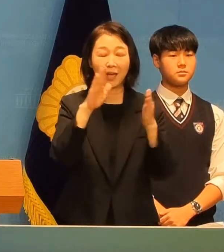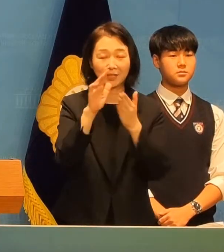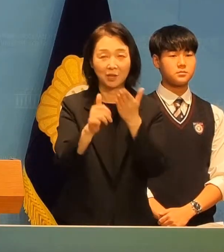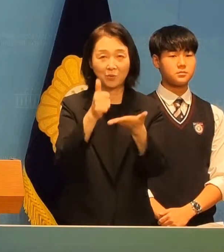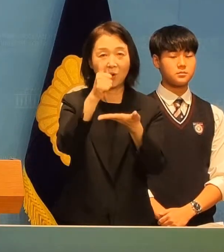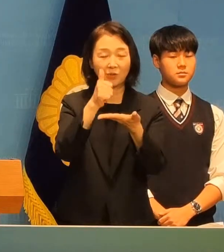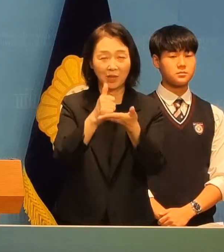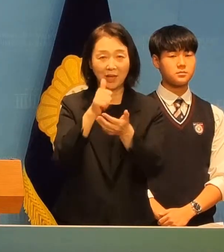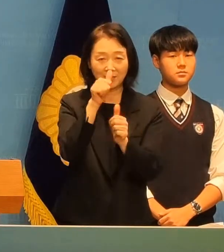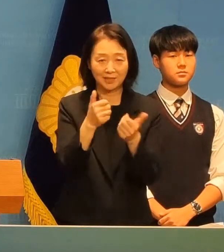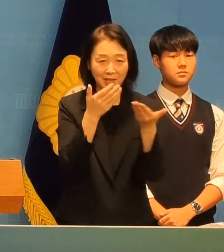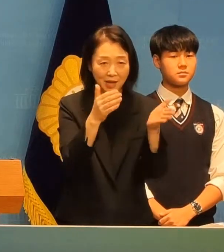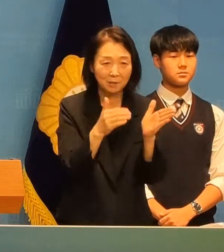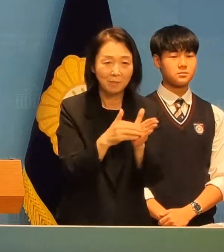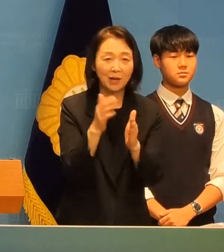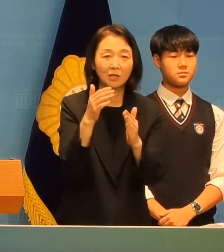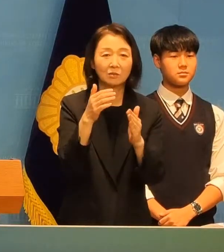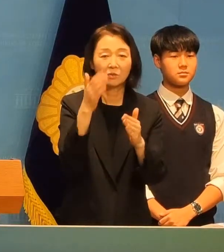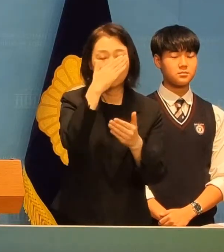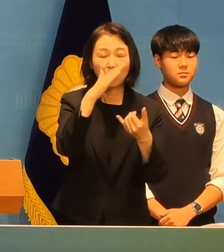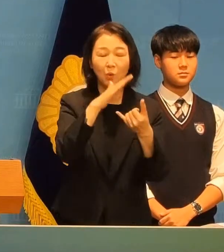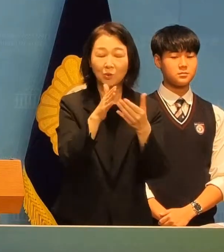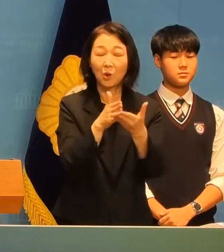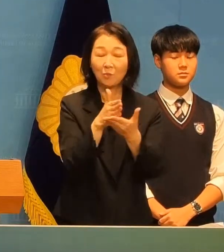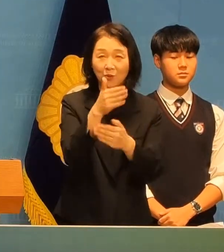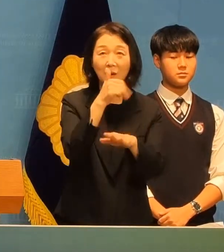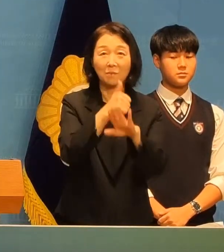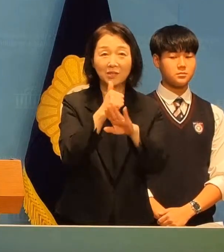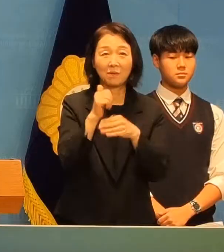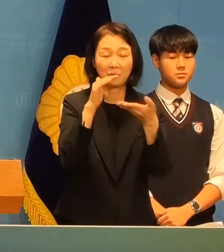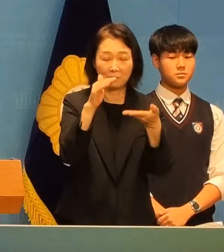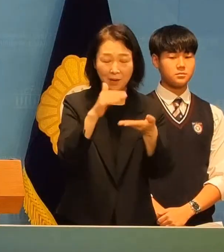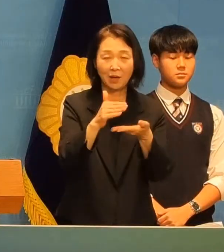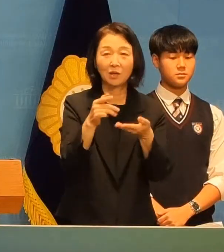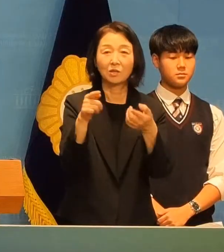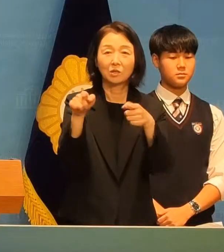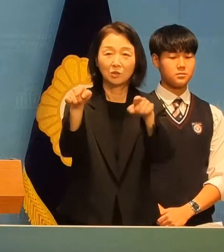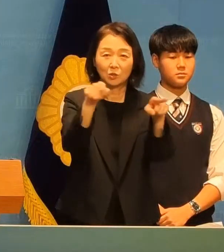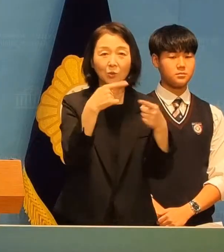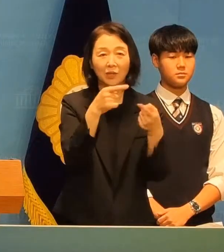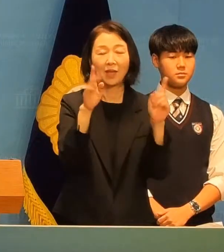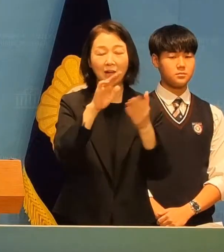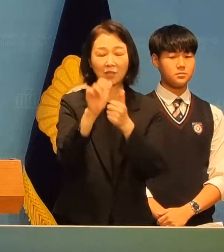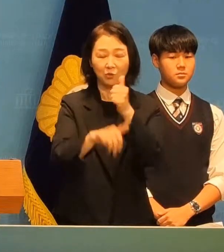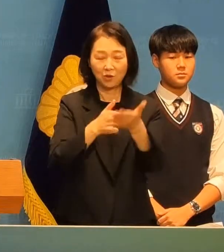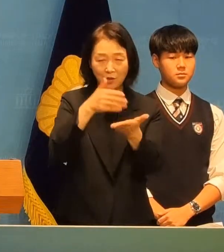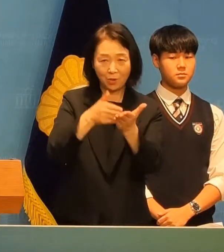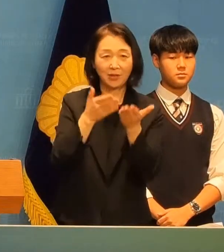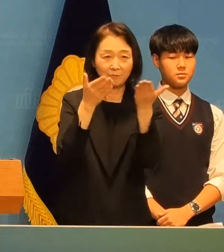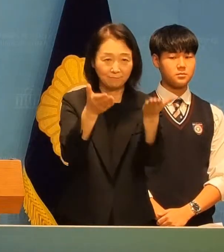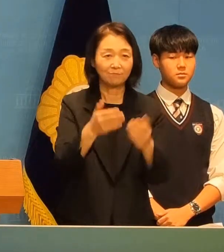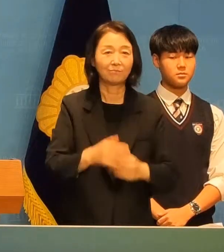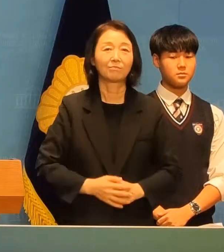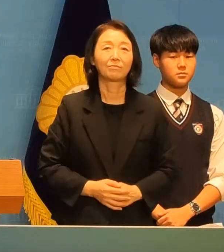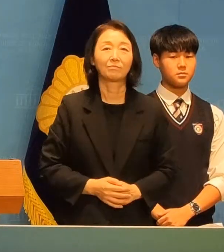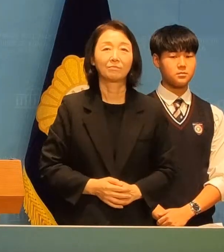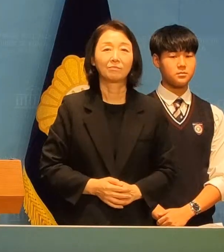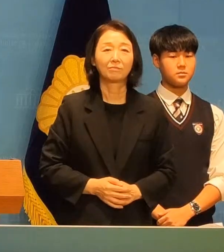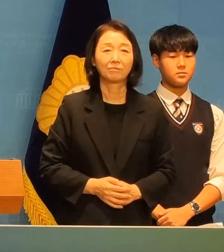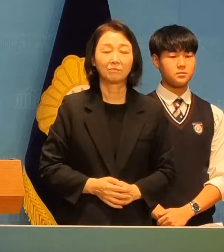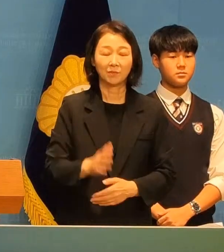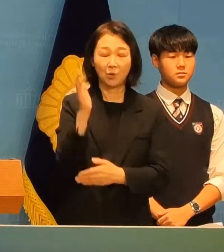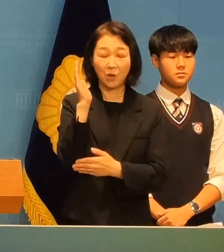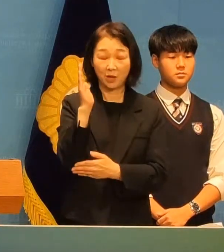후에 청소년 특별분과의 발언문 낭독, 마지막으로 전국대학생위원회의 회견문 낭독이 있을 예정입니다. 회견 전문도